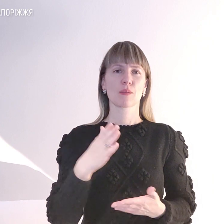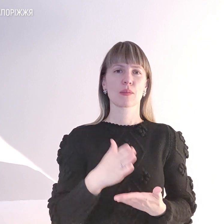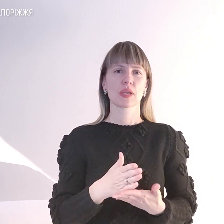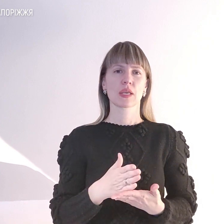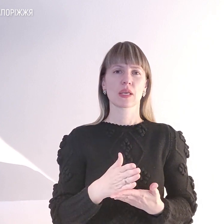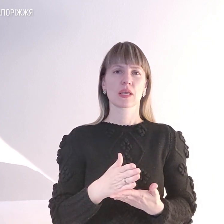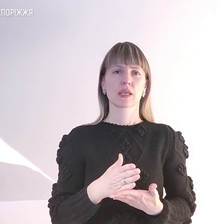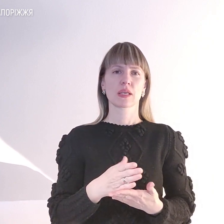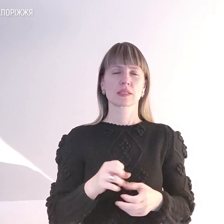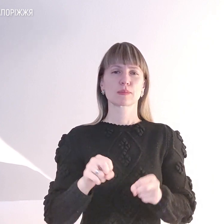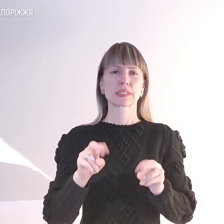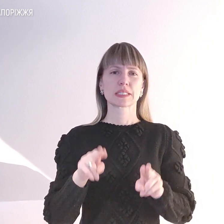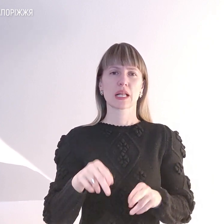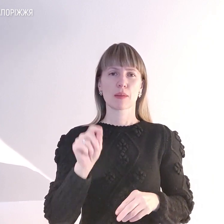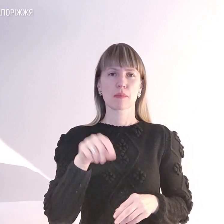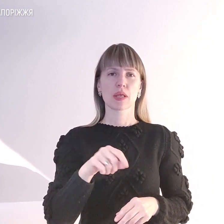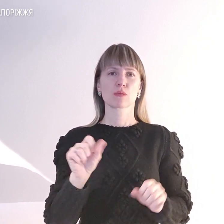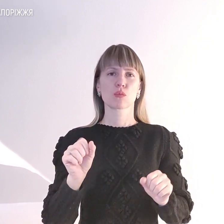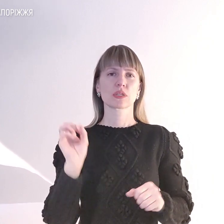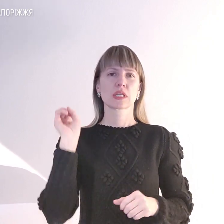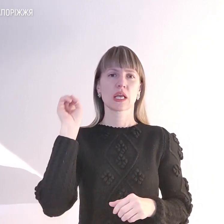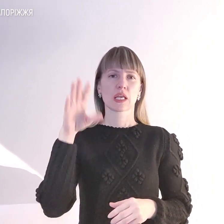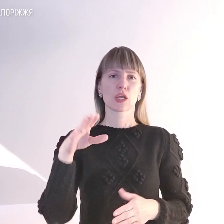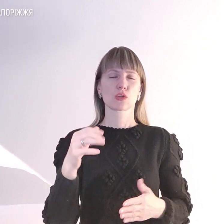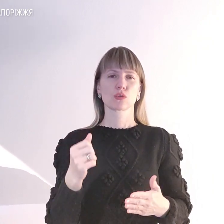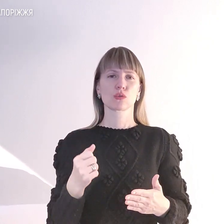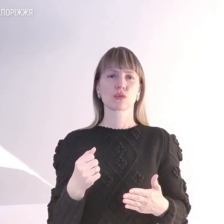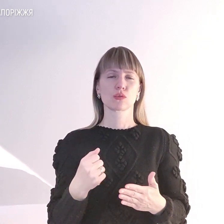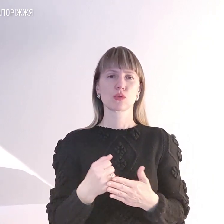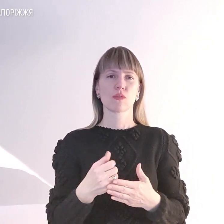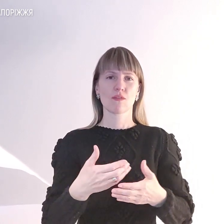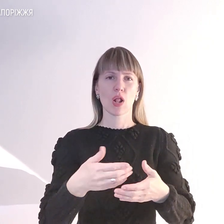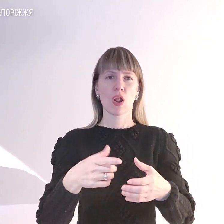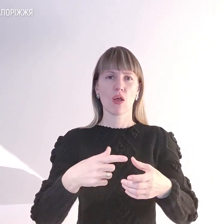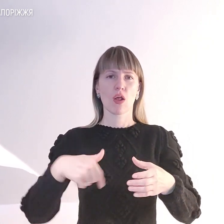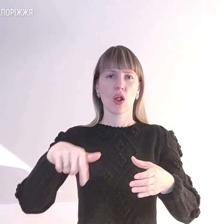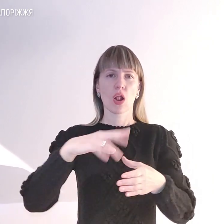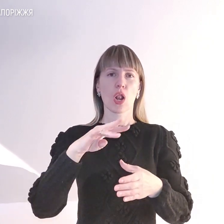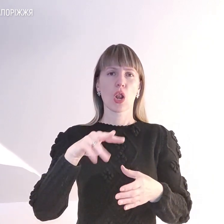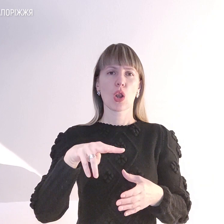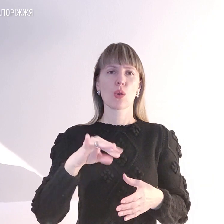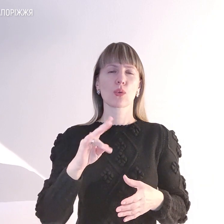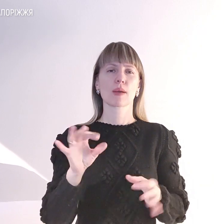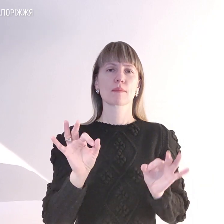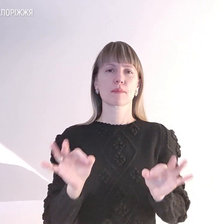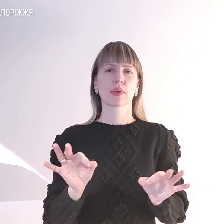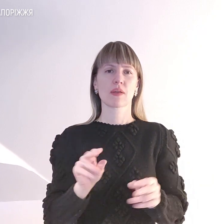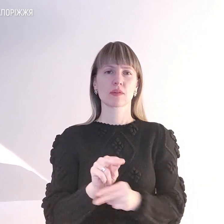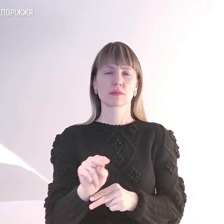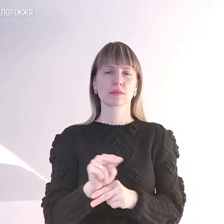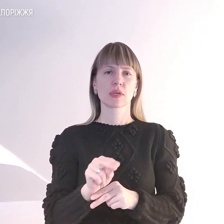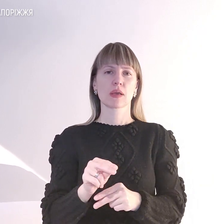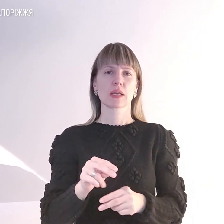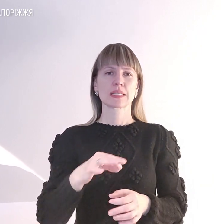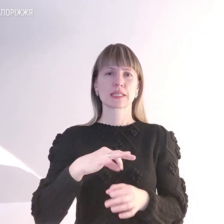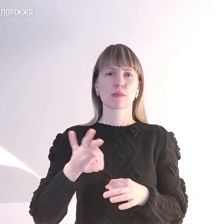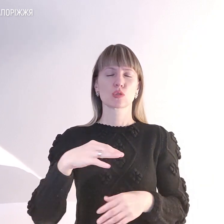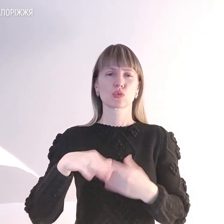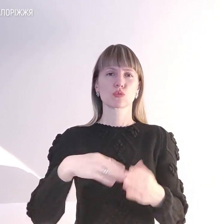метки у нас хлопці можуть закинути аж навіть люк. Інструктаж, як правильно кидати запалювальну суміш, проводить волонтер Євген.